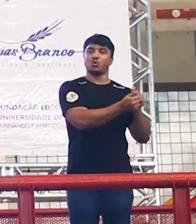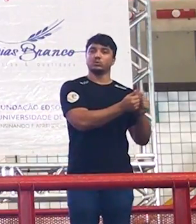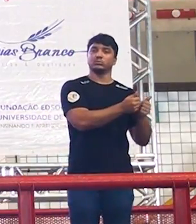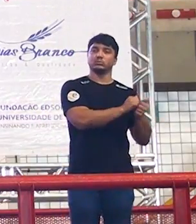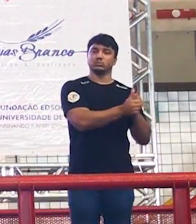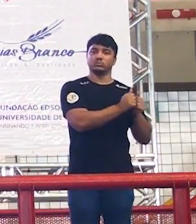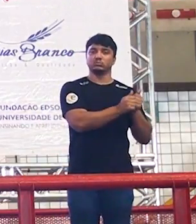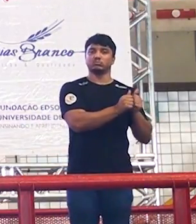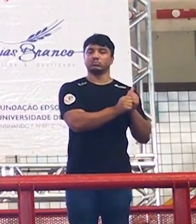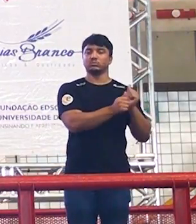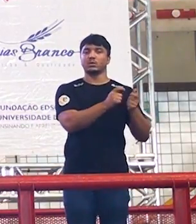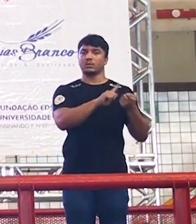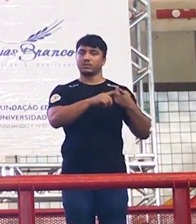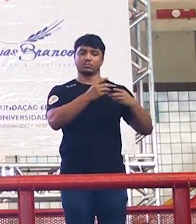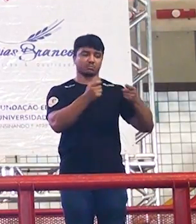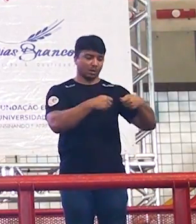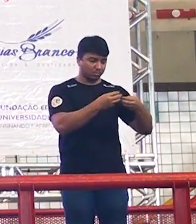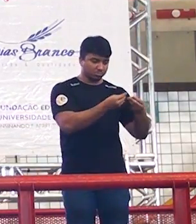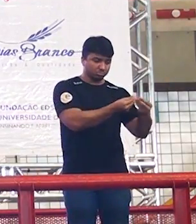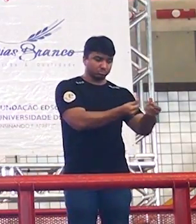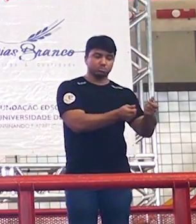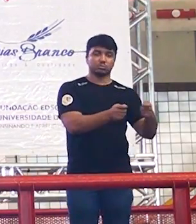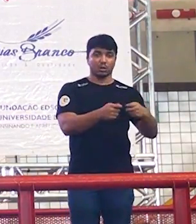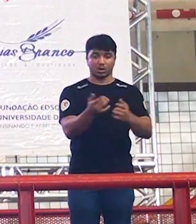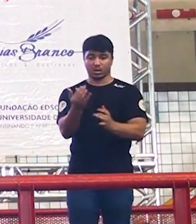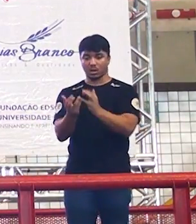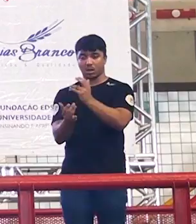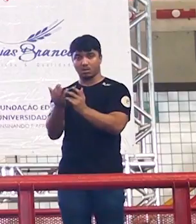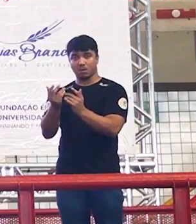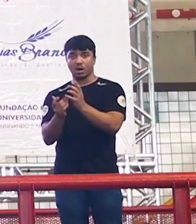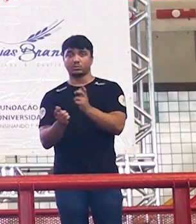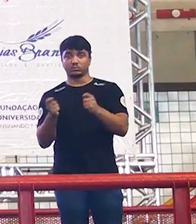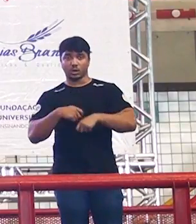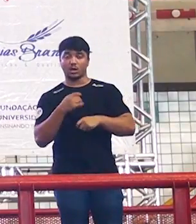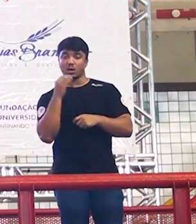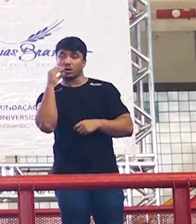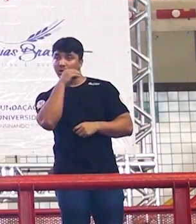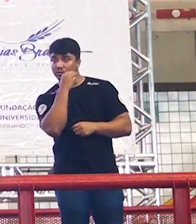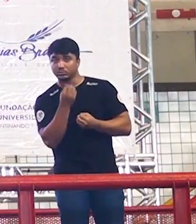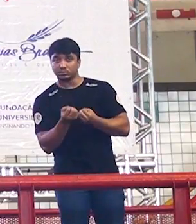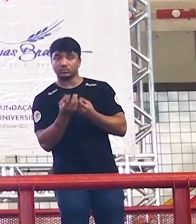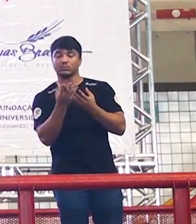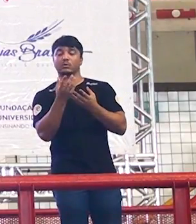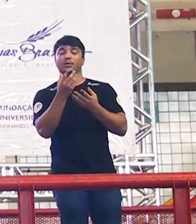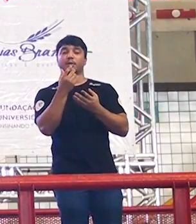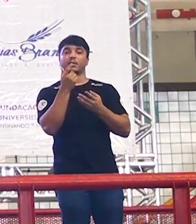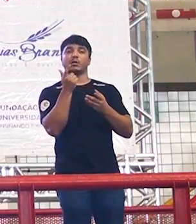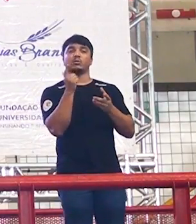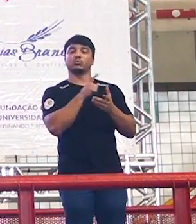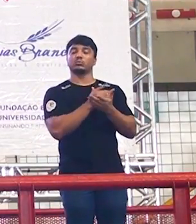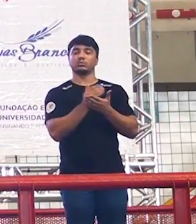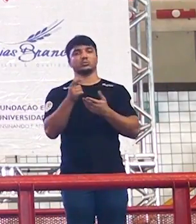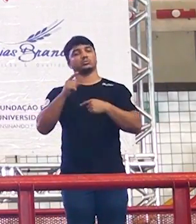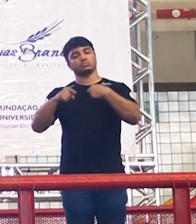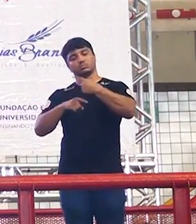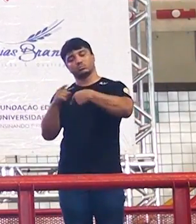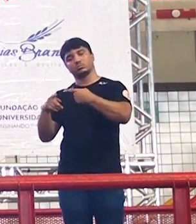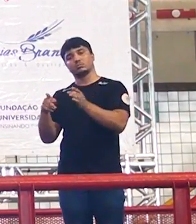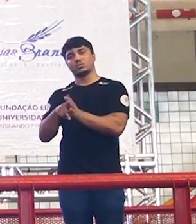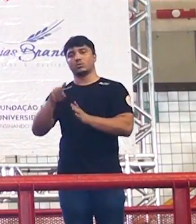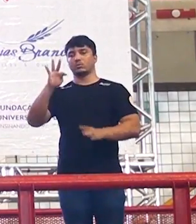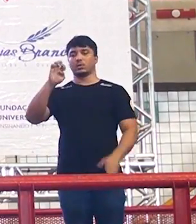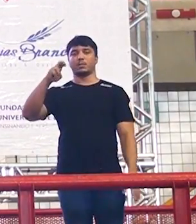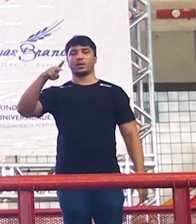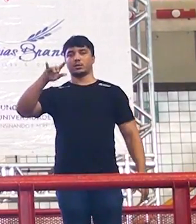virar lixo. Essa palha pode ser usada para ser queimada, para gerar calor, para gerar vapor, que vai fazer essa turbina se movimentar.